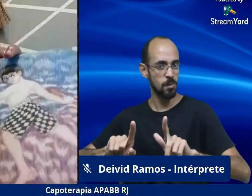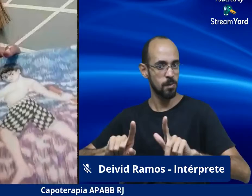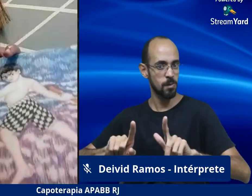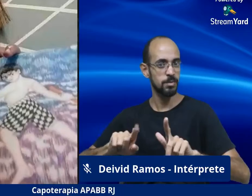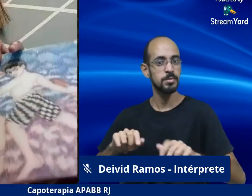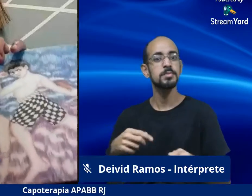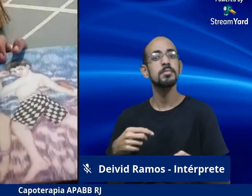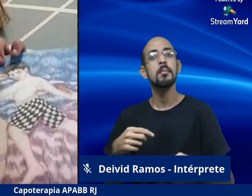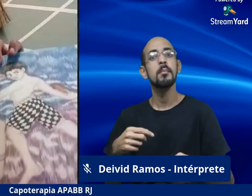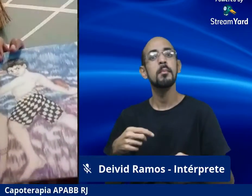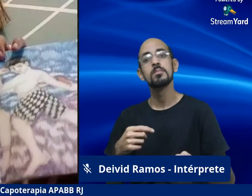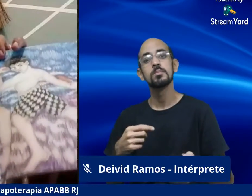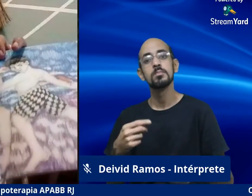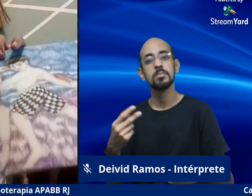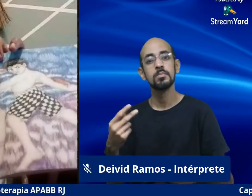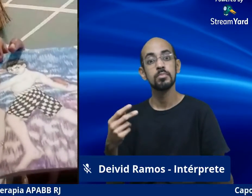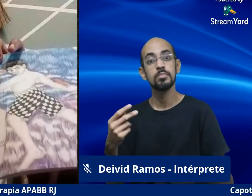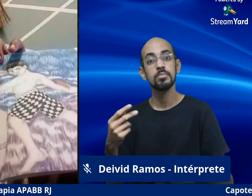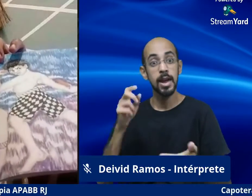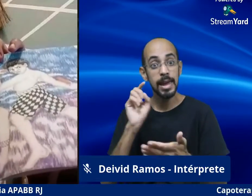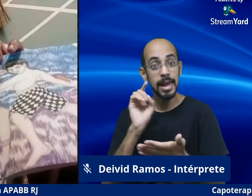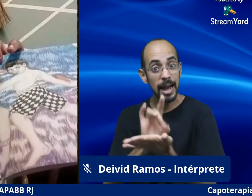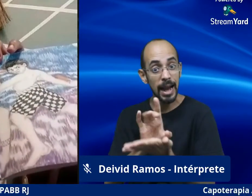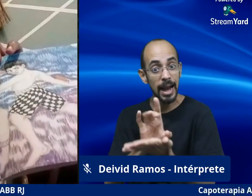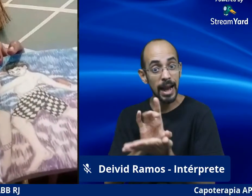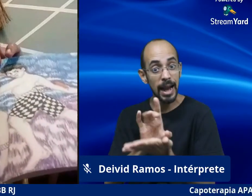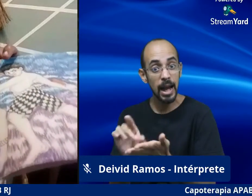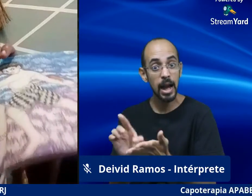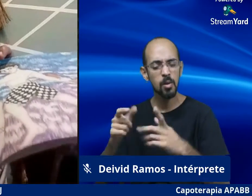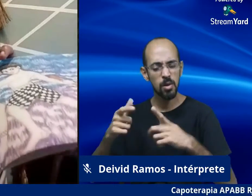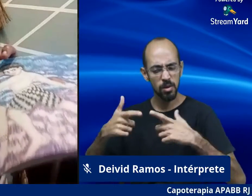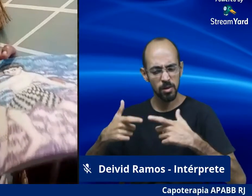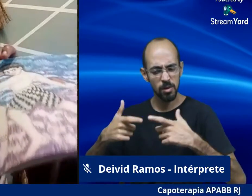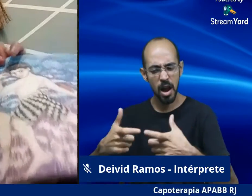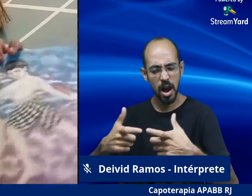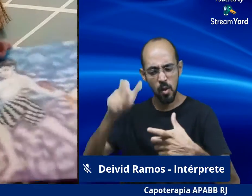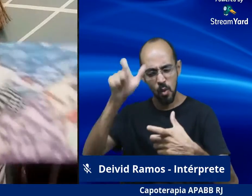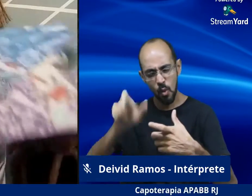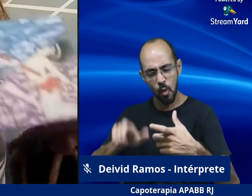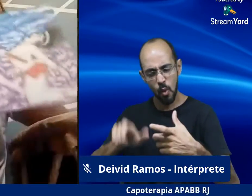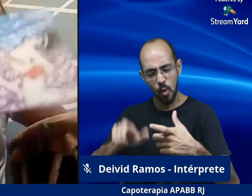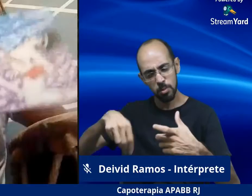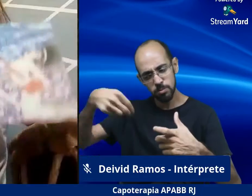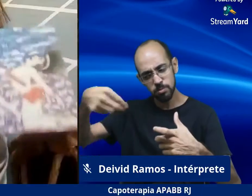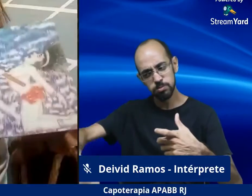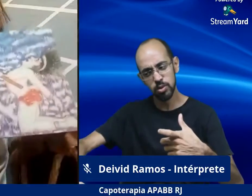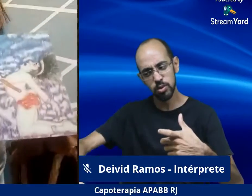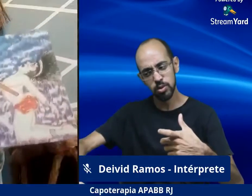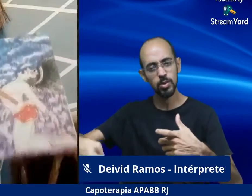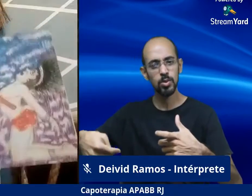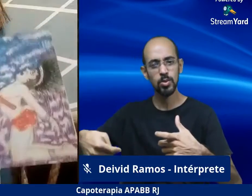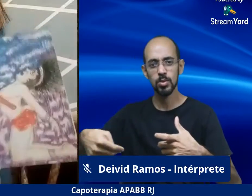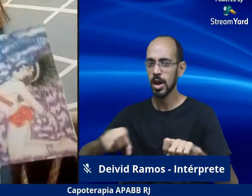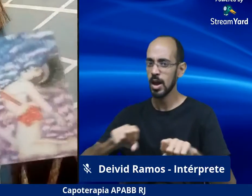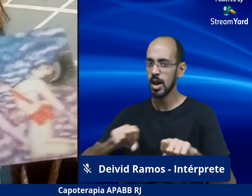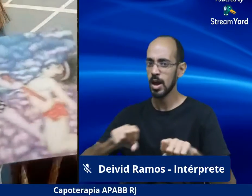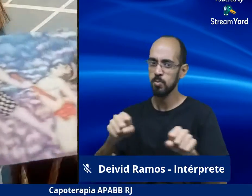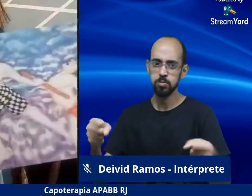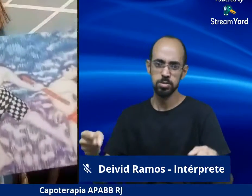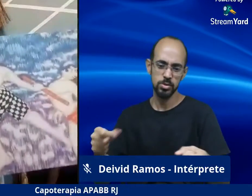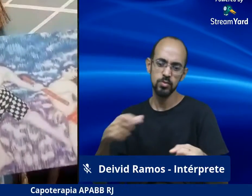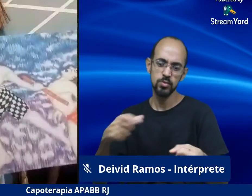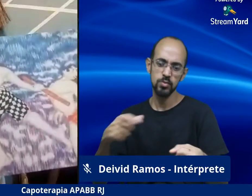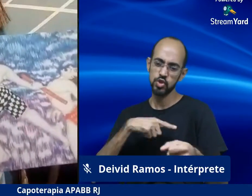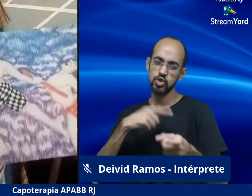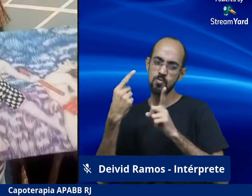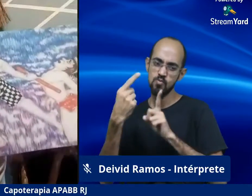A cada golpe, um corpo caía. Era inevitável contra-atacar. A cada golpe que ele dava